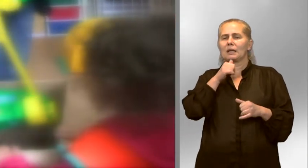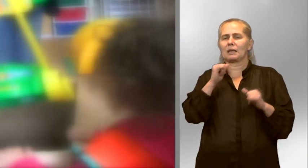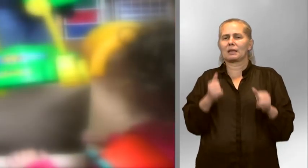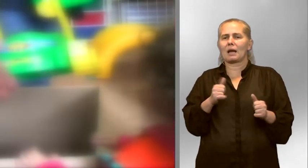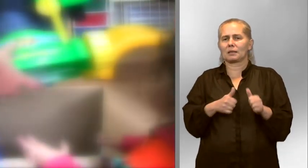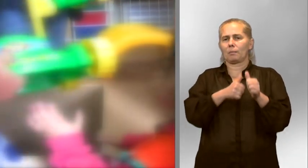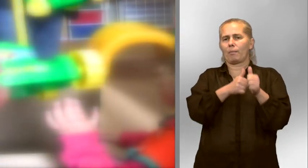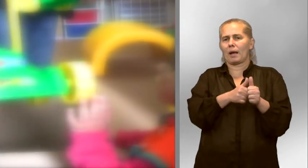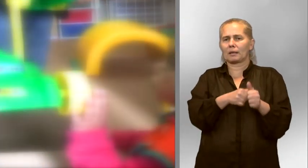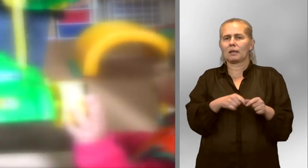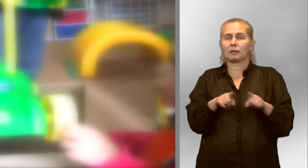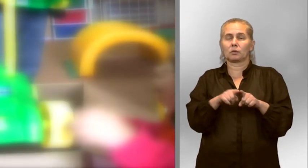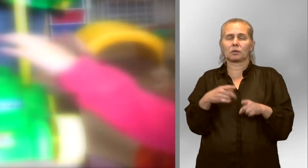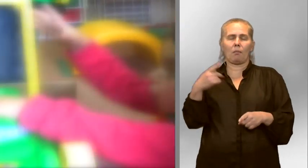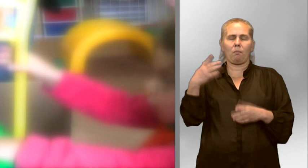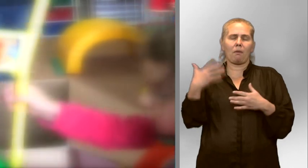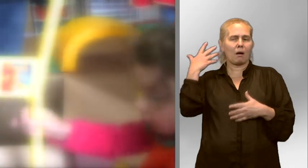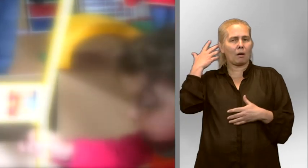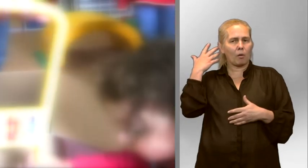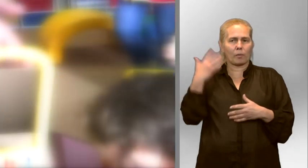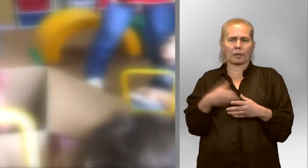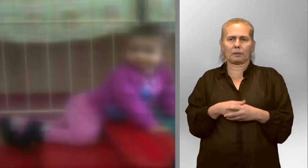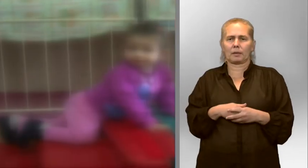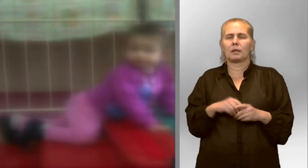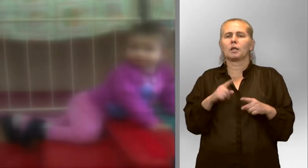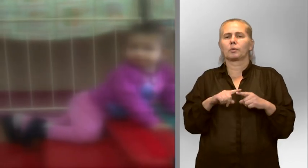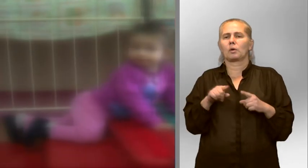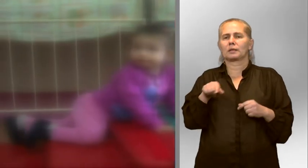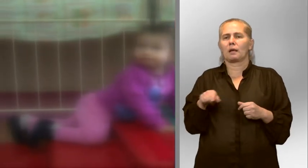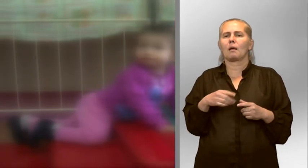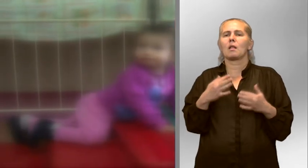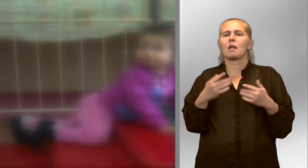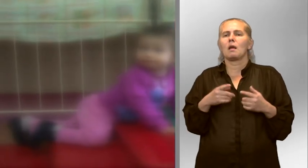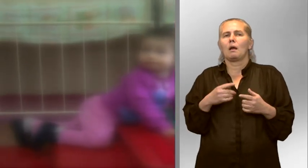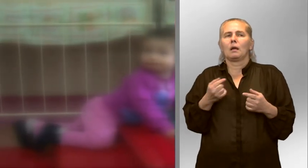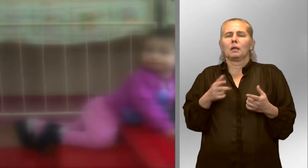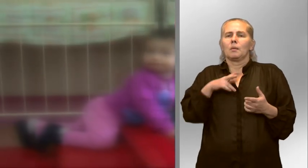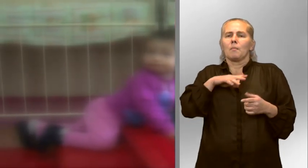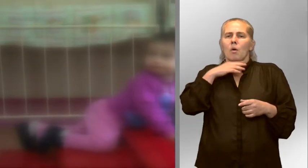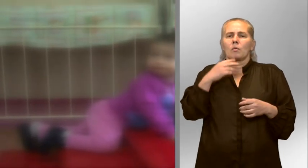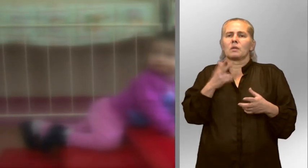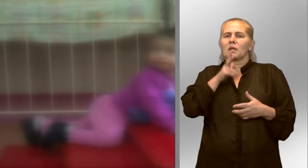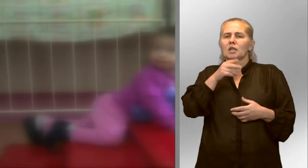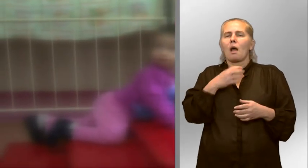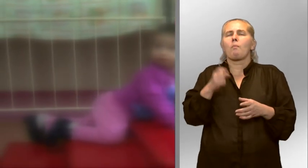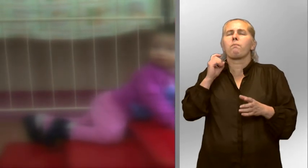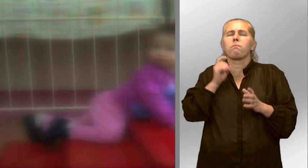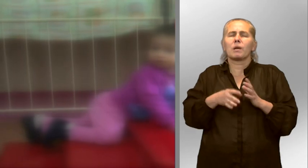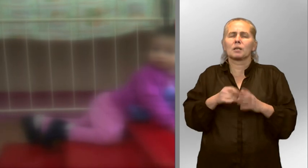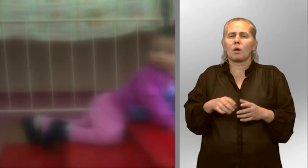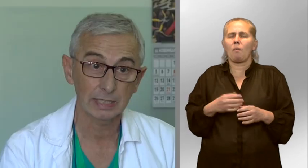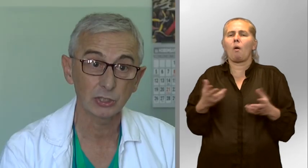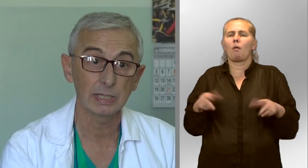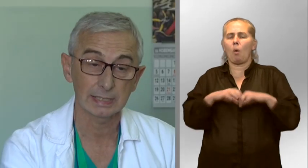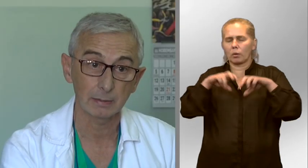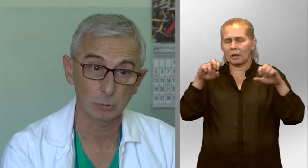taj period prirodnog razvoja govora, koji se otprilike tu negde počinje da formira sa godinu dana, tako se i danas